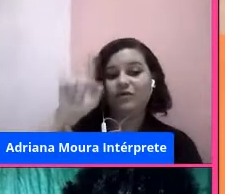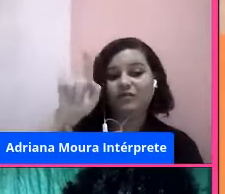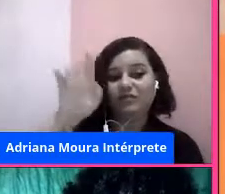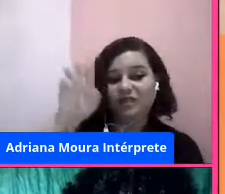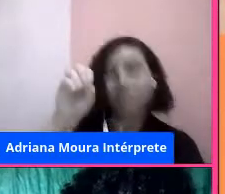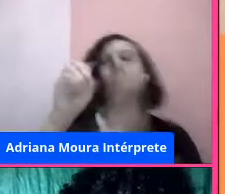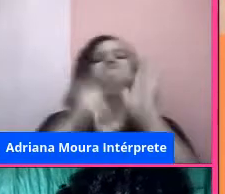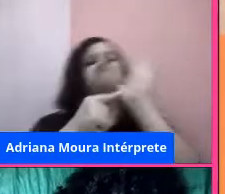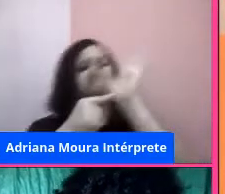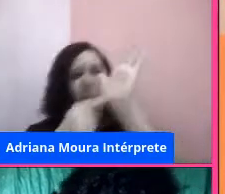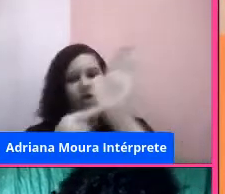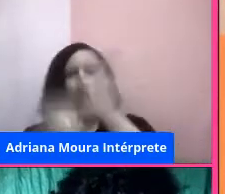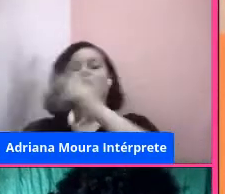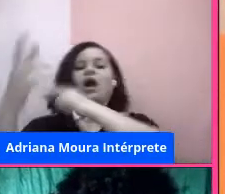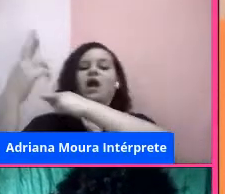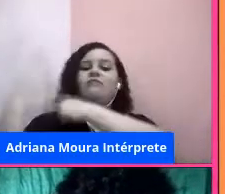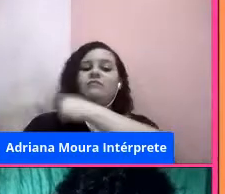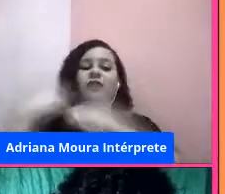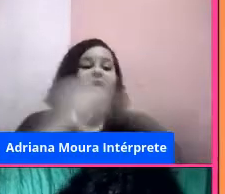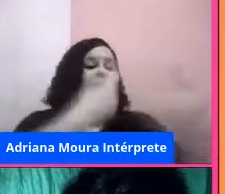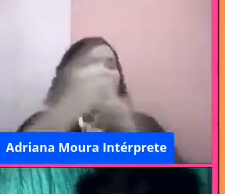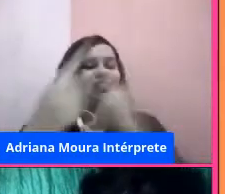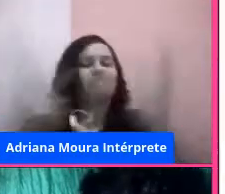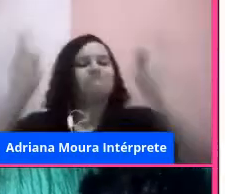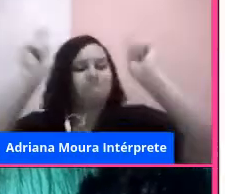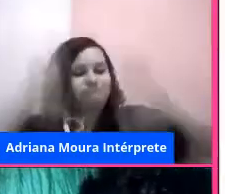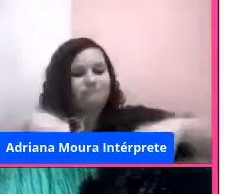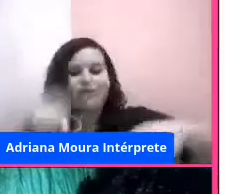nós, sim, podemos melhorar.